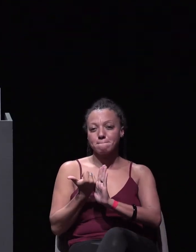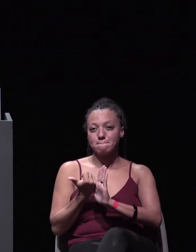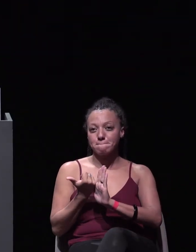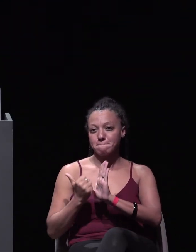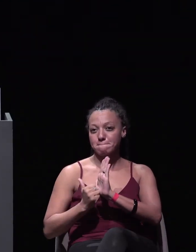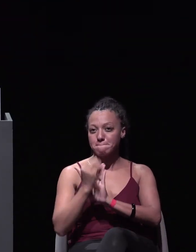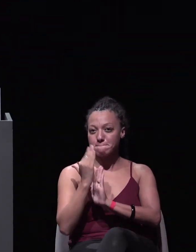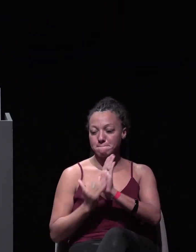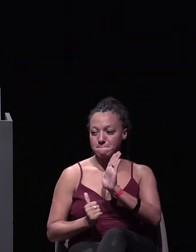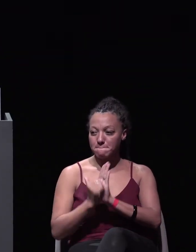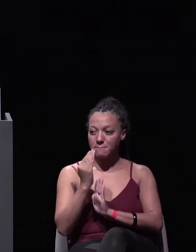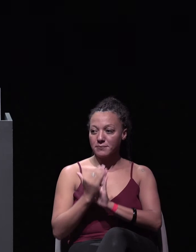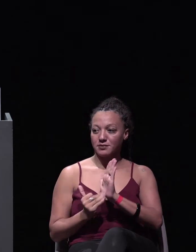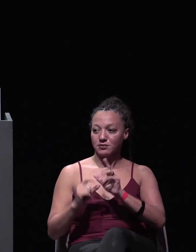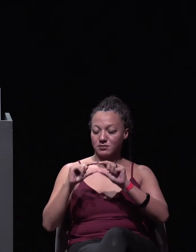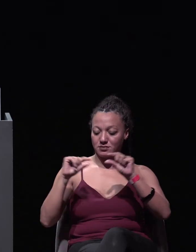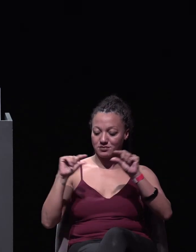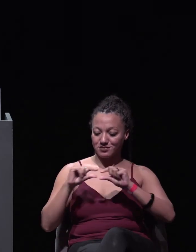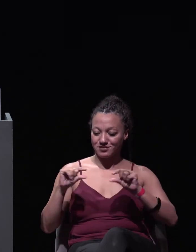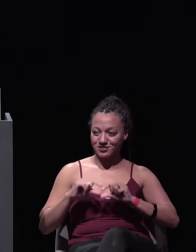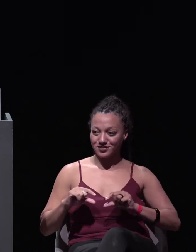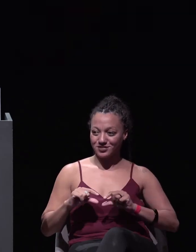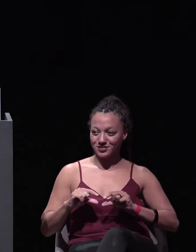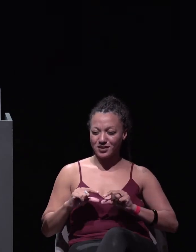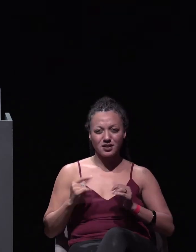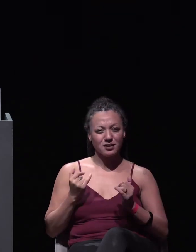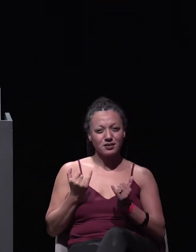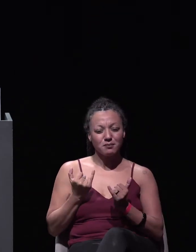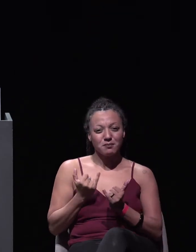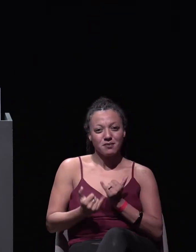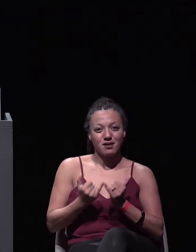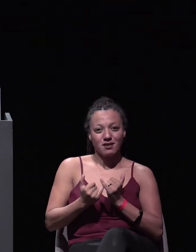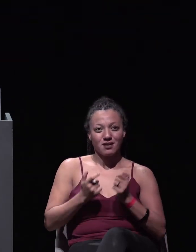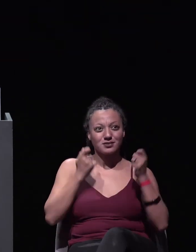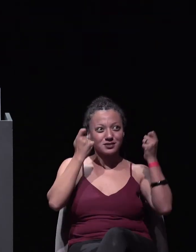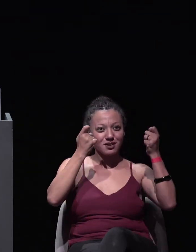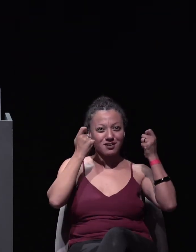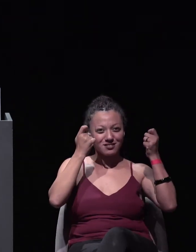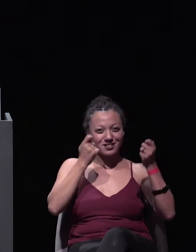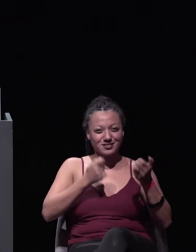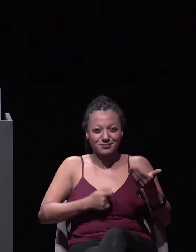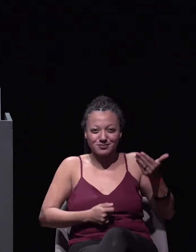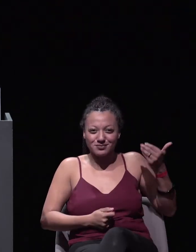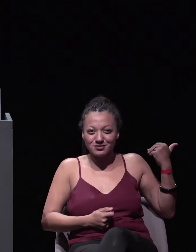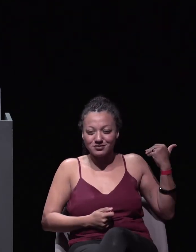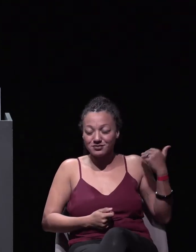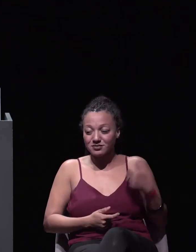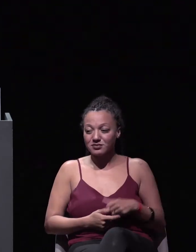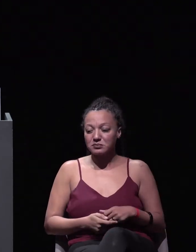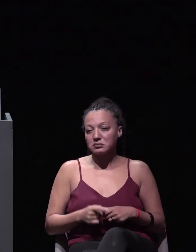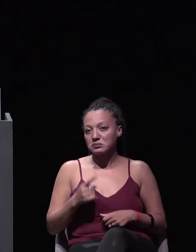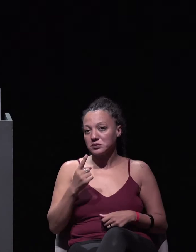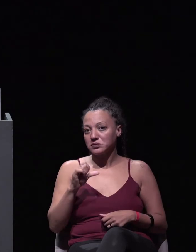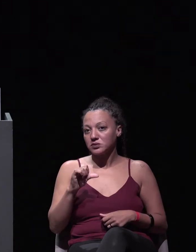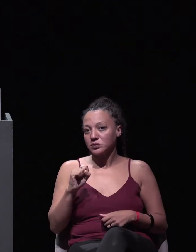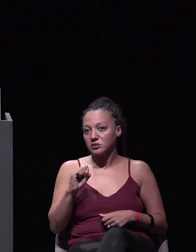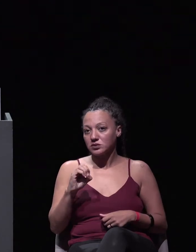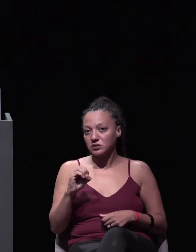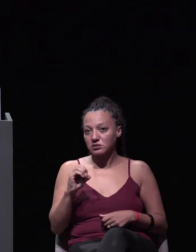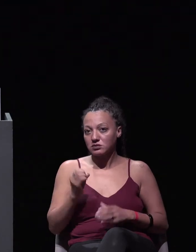esse texto à semelhança daqueles cartazes. E ele faz essas pinturas nos anos